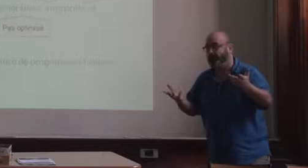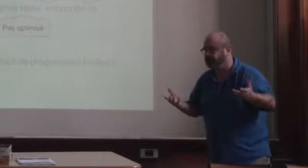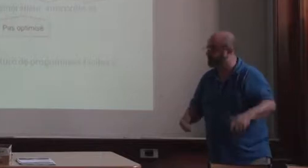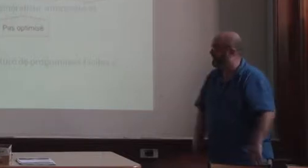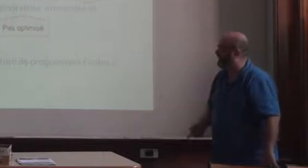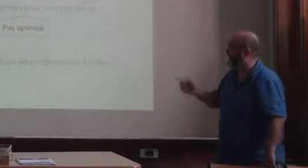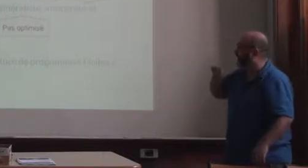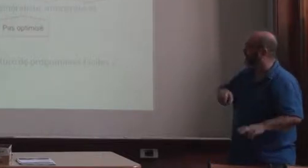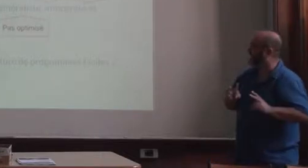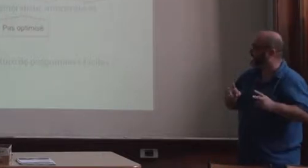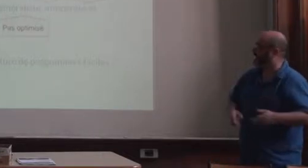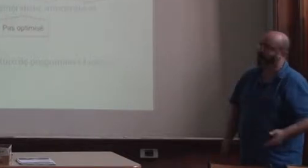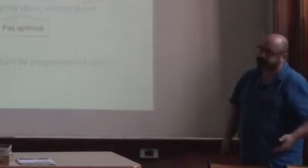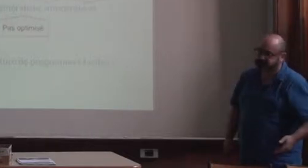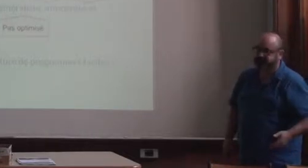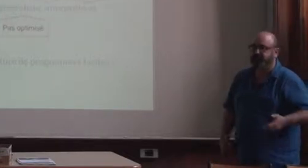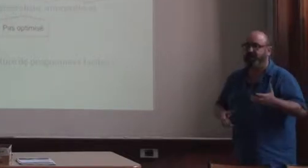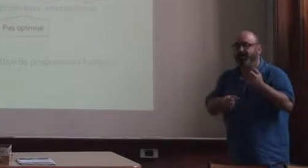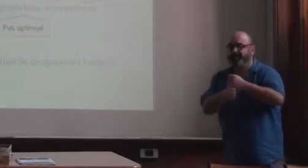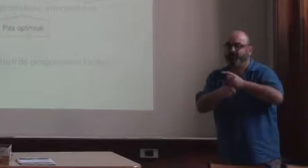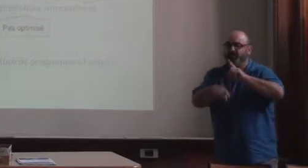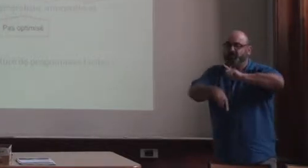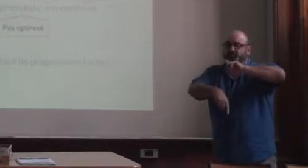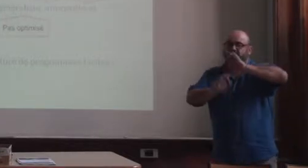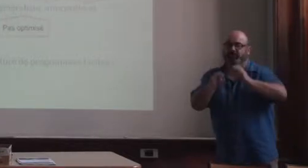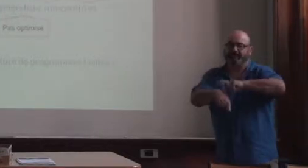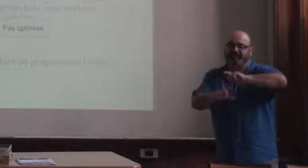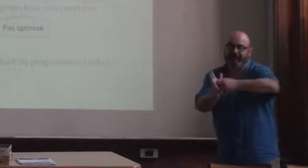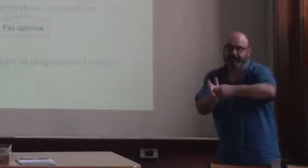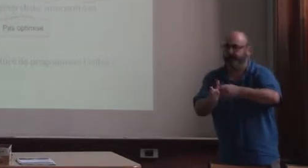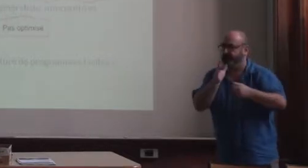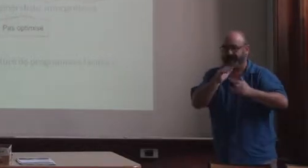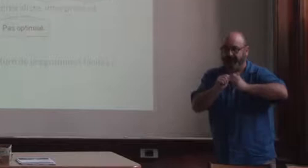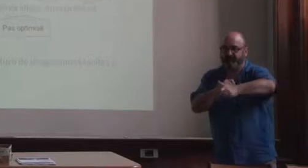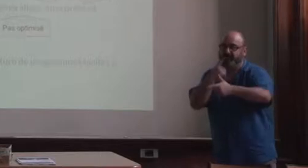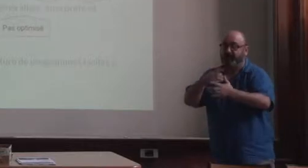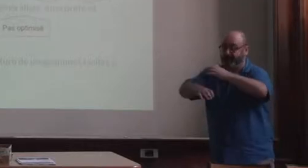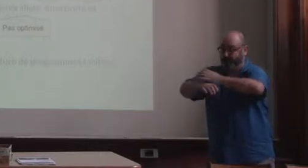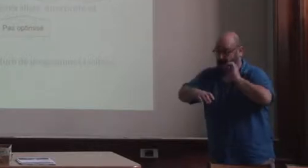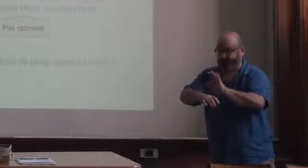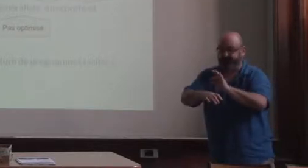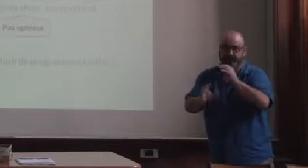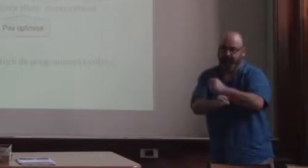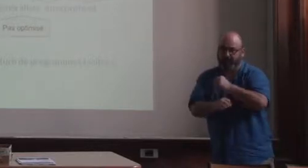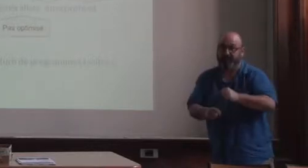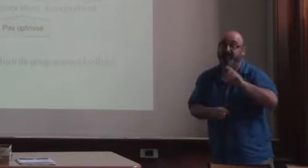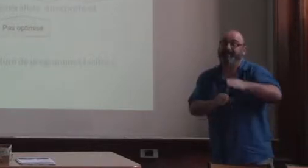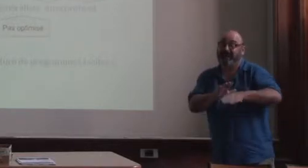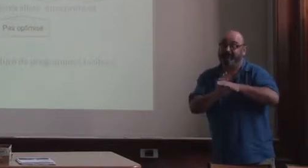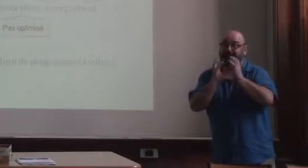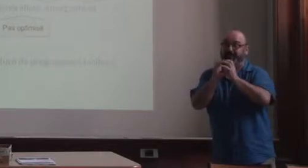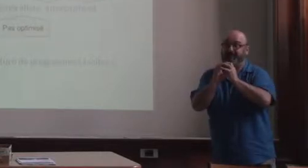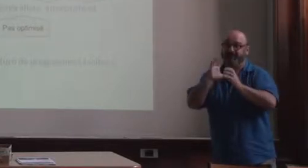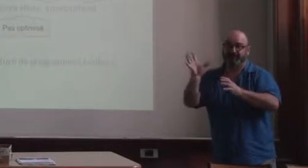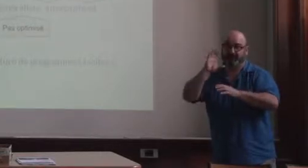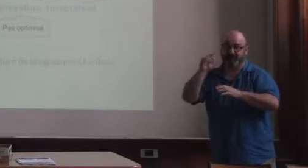Et en plus, c'est dynamique, donc on ne peut pas commencer à faire de la just-in-time. Enfin, on ne va jamais mettre ça sur un microcontrôleur, c'est complètement débile. Ça, c'est la réaction